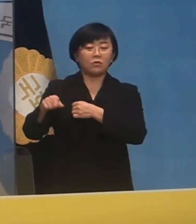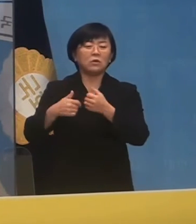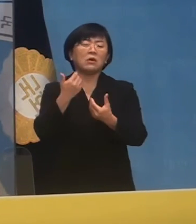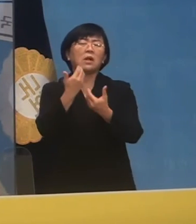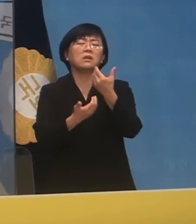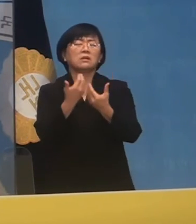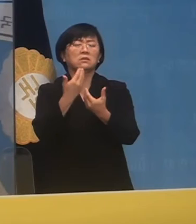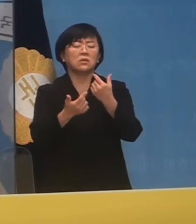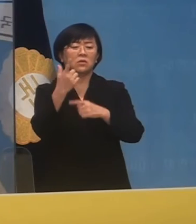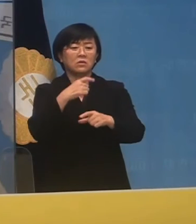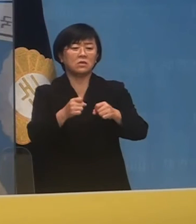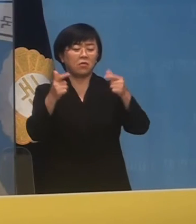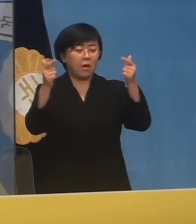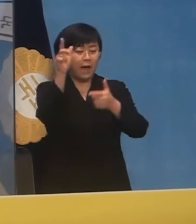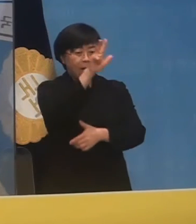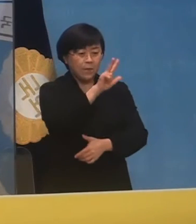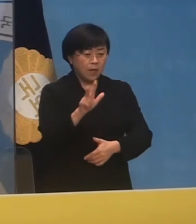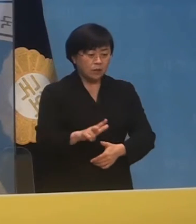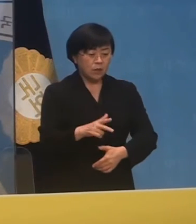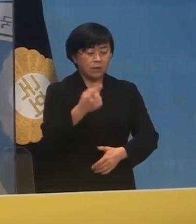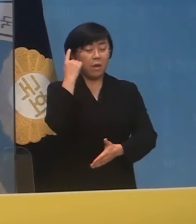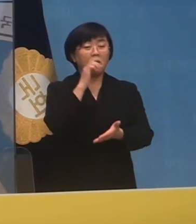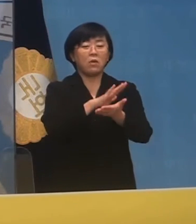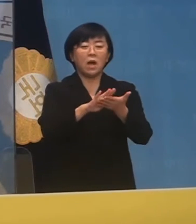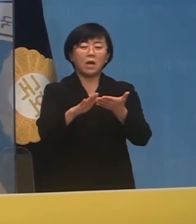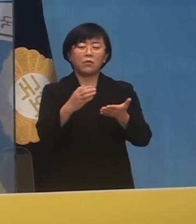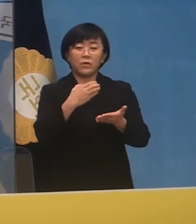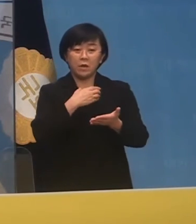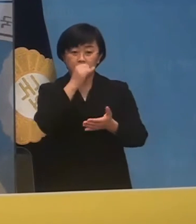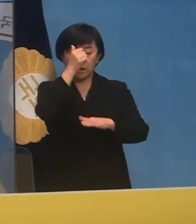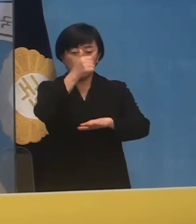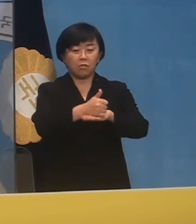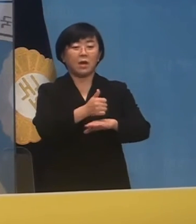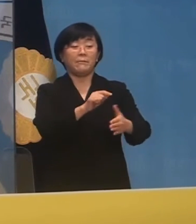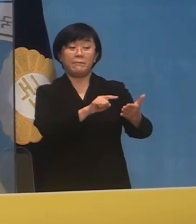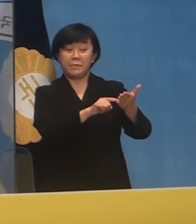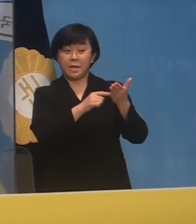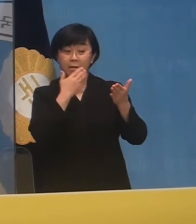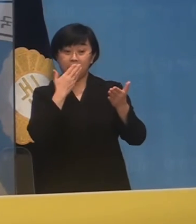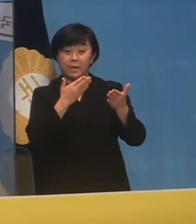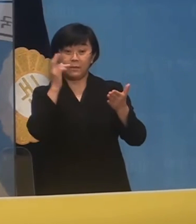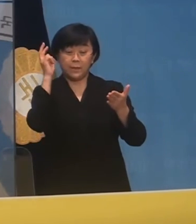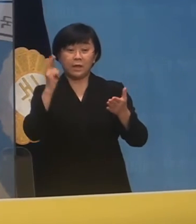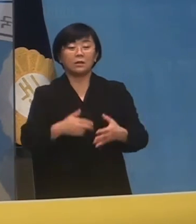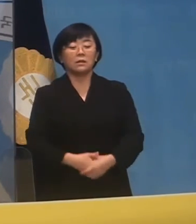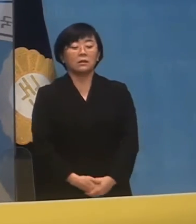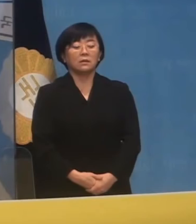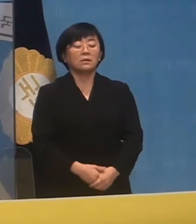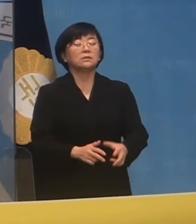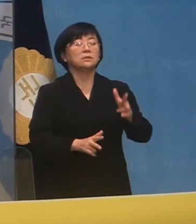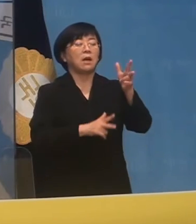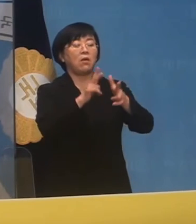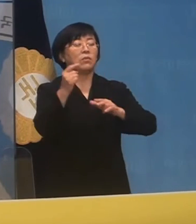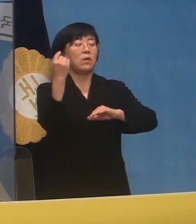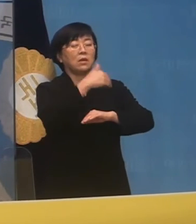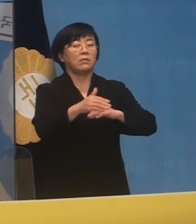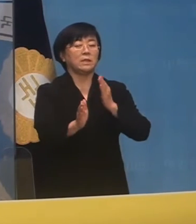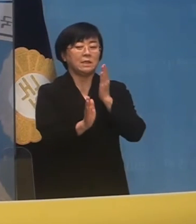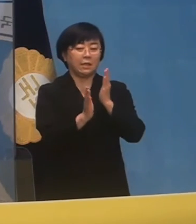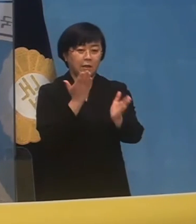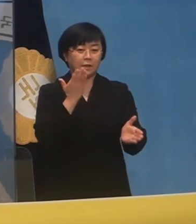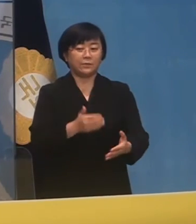고조시키고 한반도 평화를 위협하는 결과를 초래할 것이기 때문에 사업 계획이 적정하지